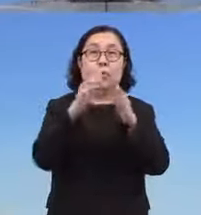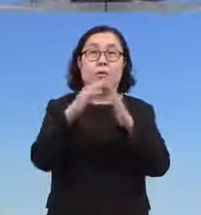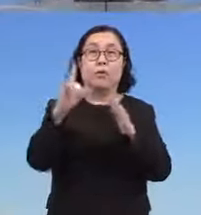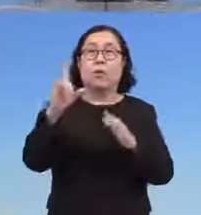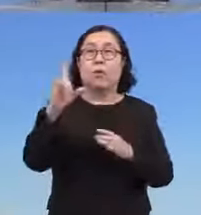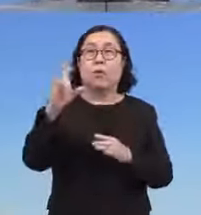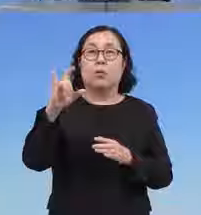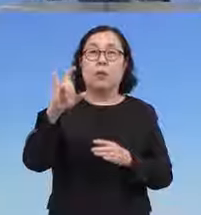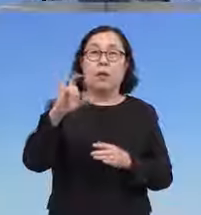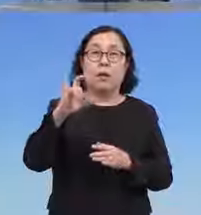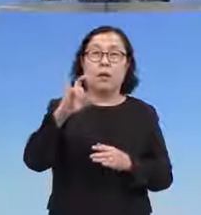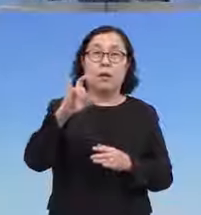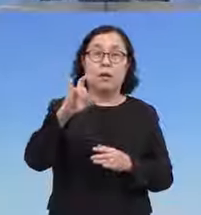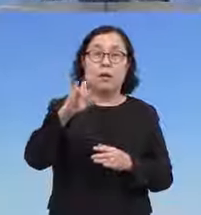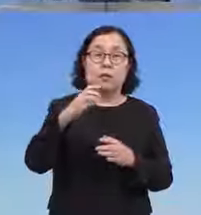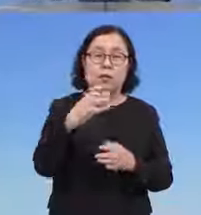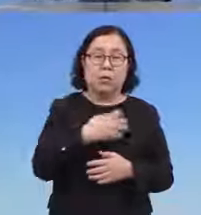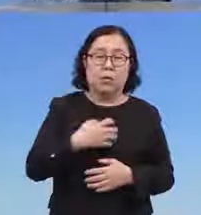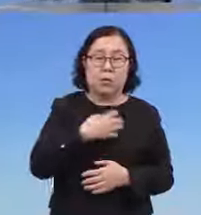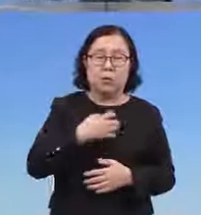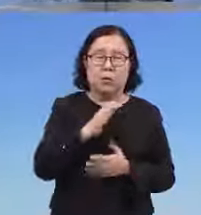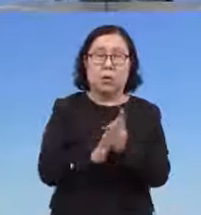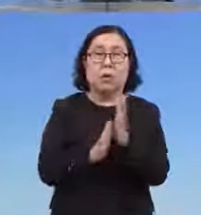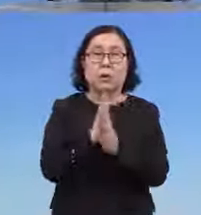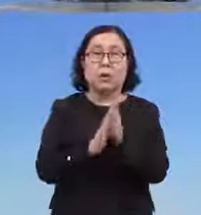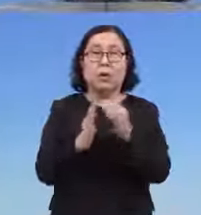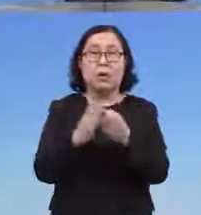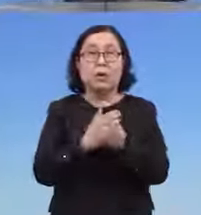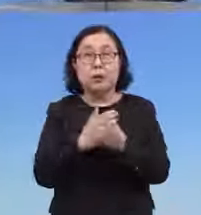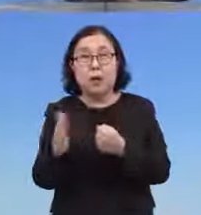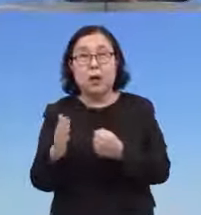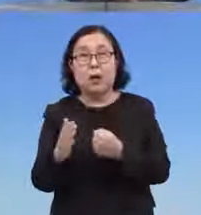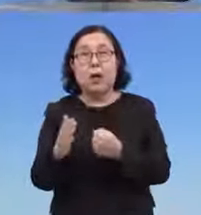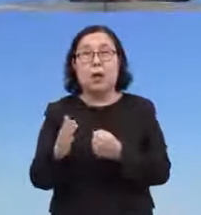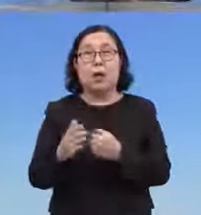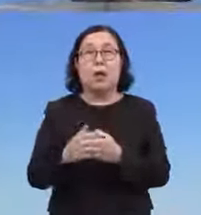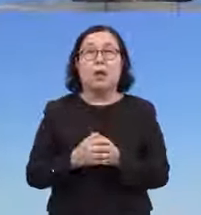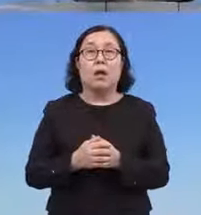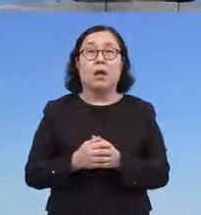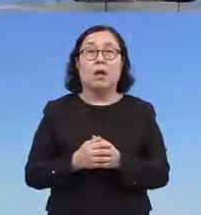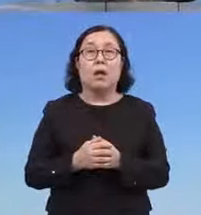분당 우리 교회는 뭐 코로나 바이러스고 뭐고 뭐 아무 걱정이 없기 때문에